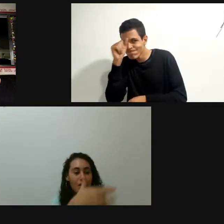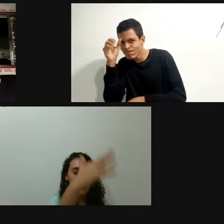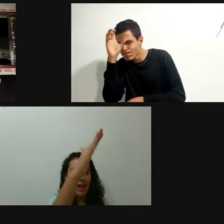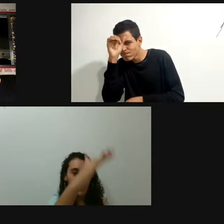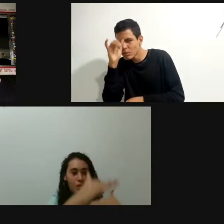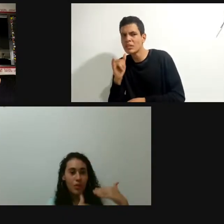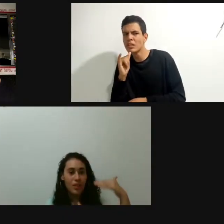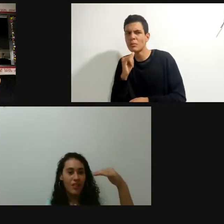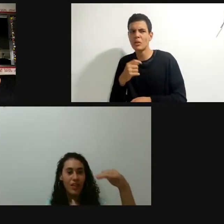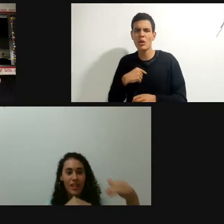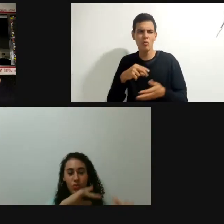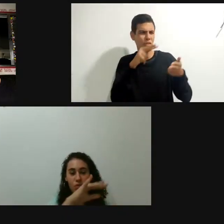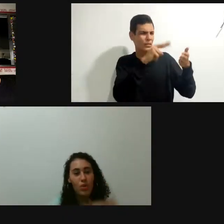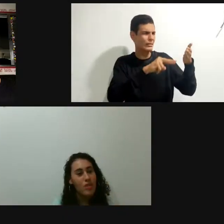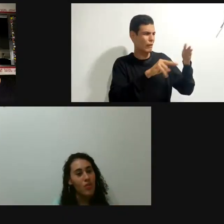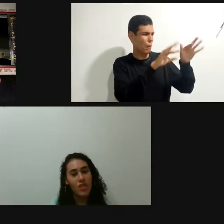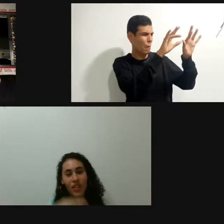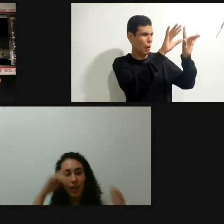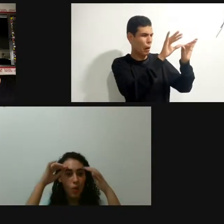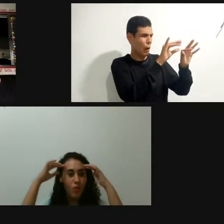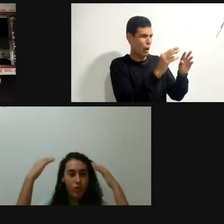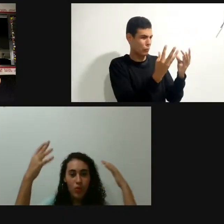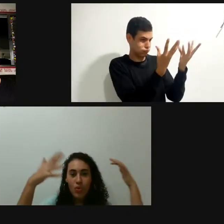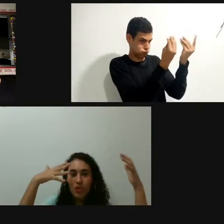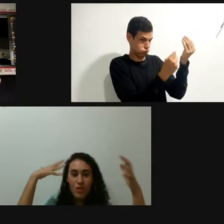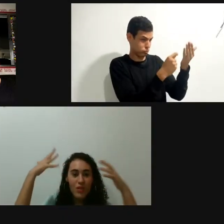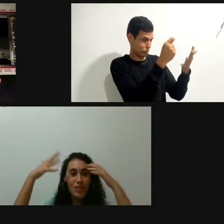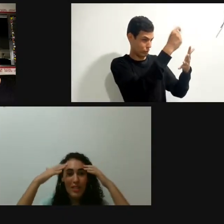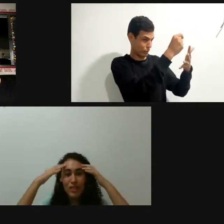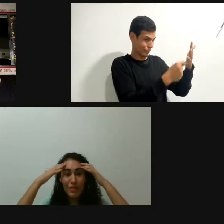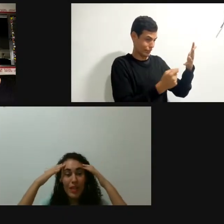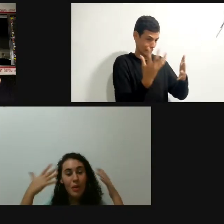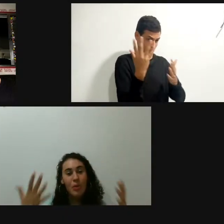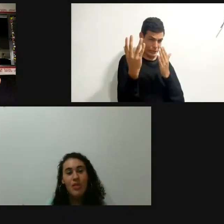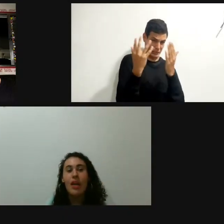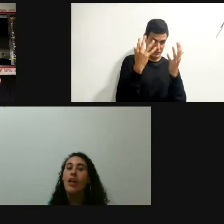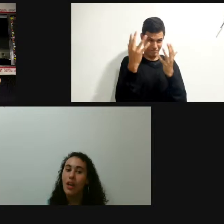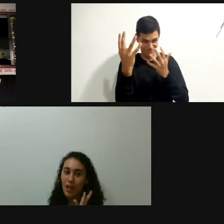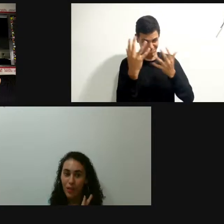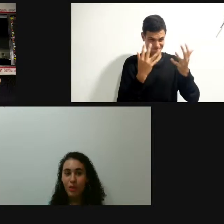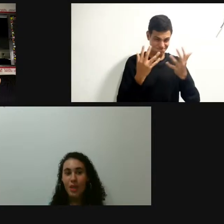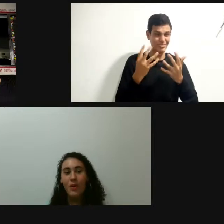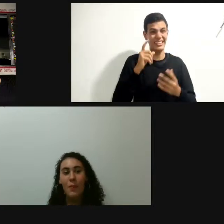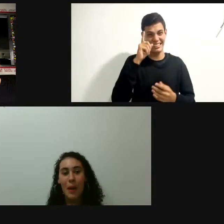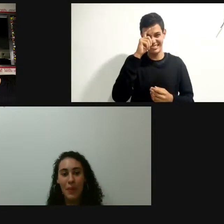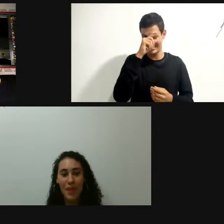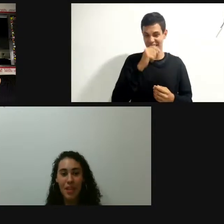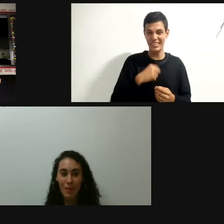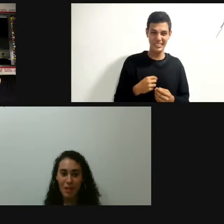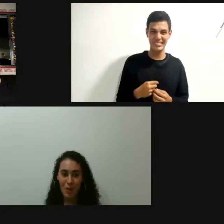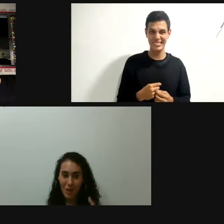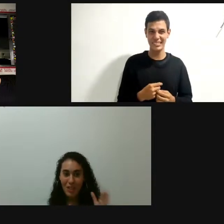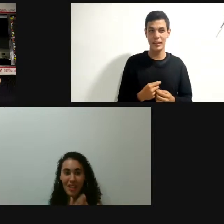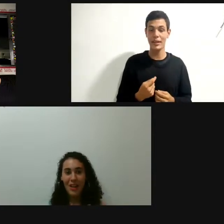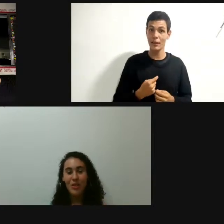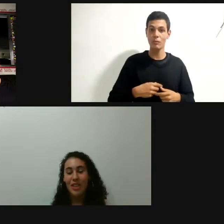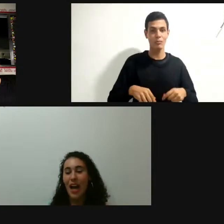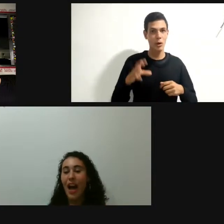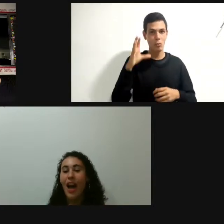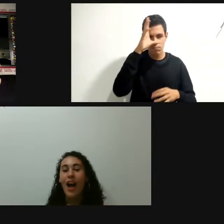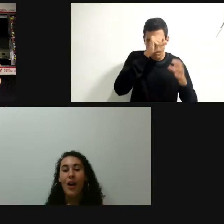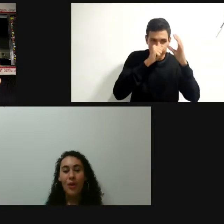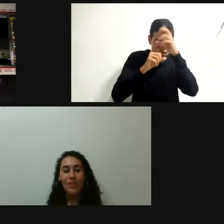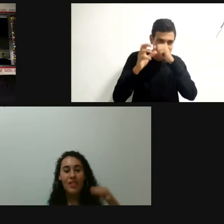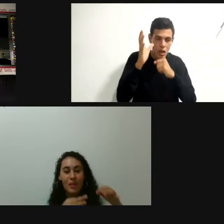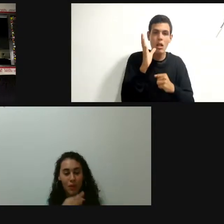é pincel e não sei o que, várias funções, e você fica confuso, e você não sabe como usar. Levei um tempinho para aprender, mas hoje eu